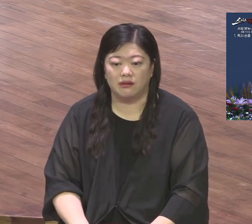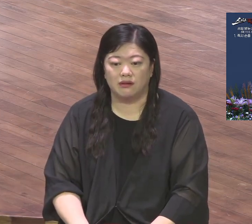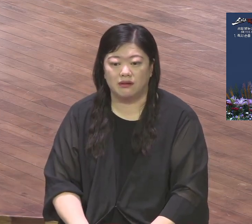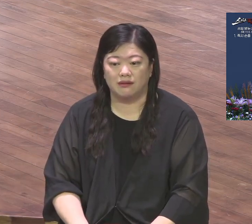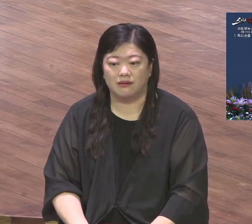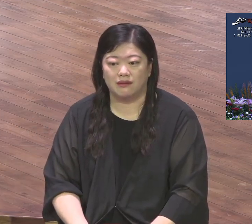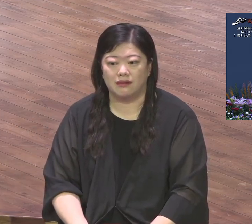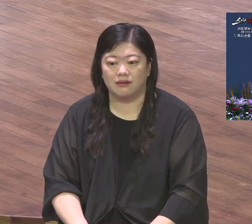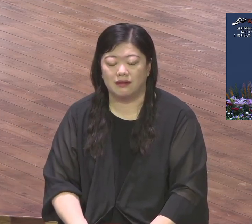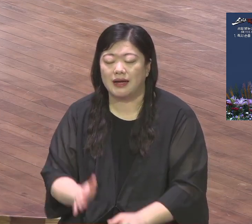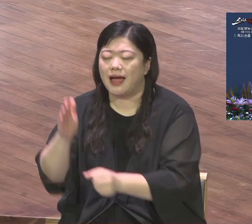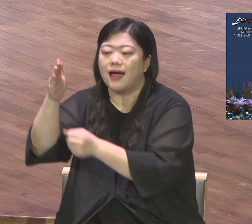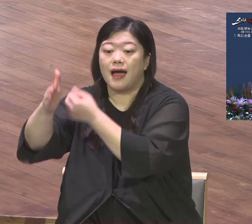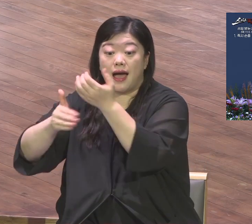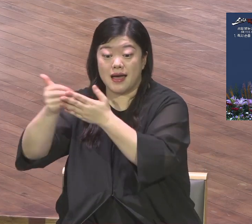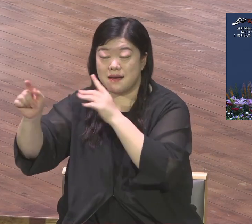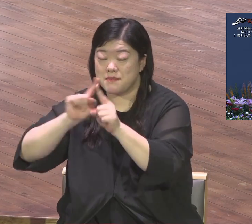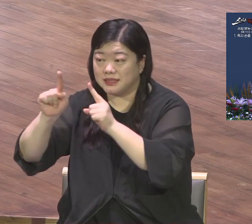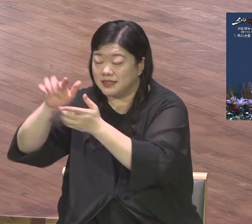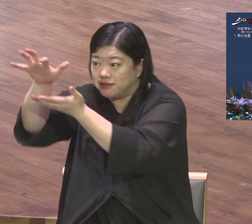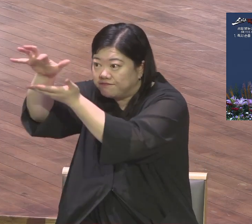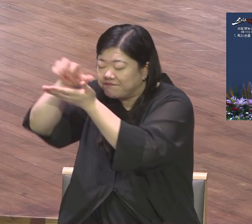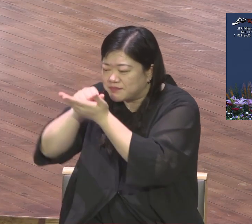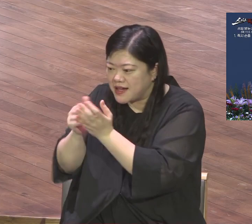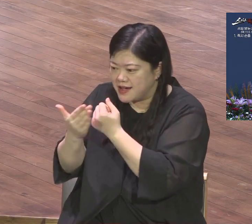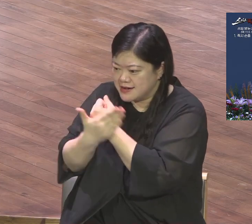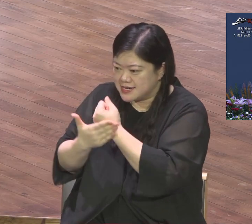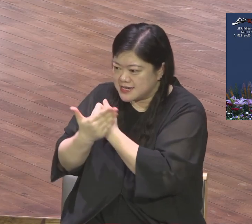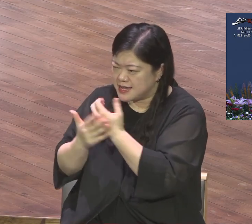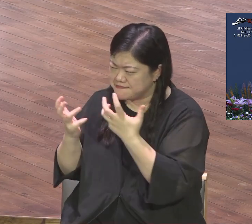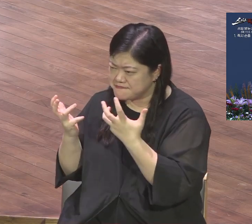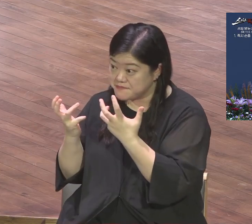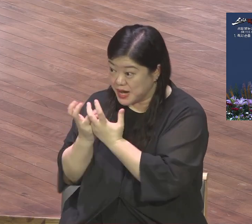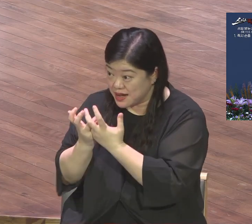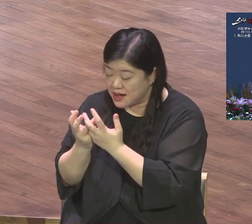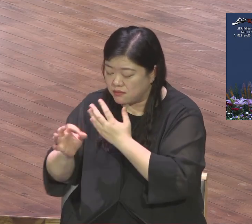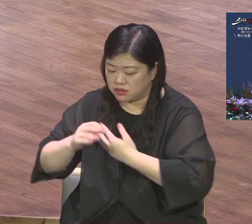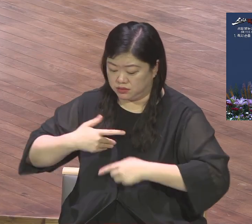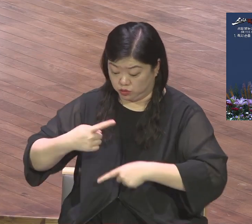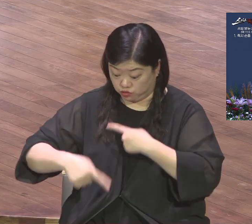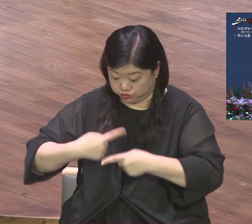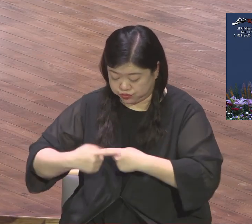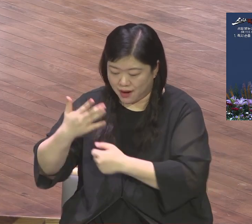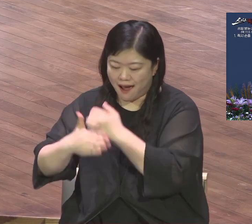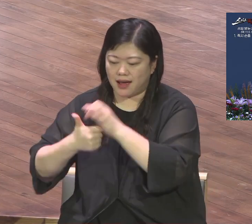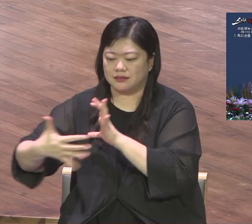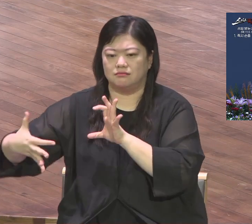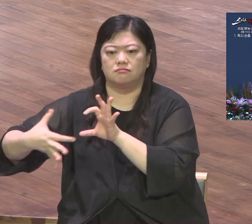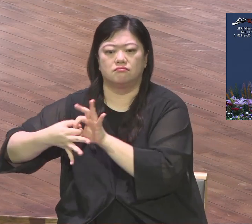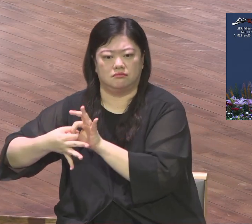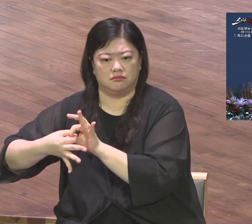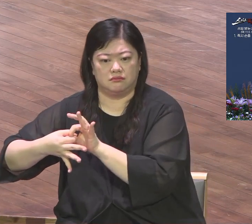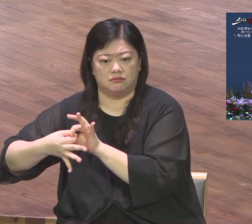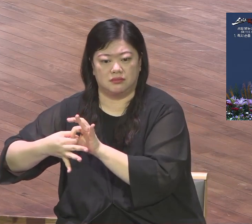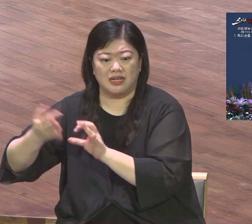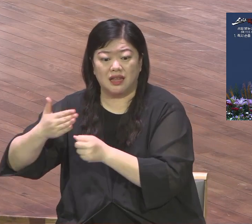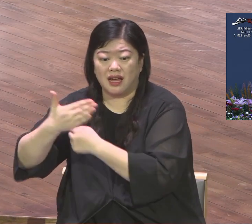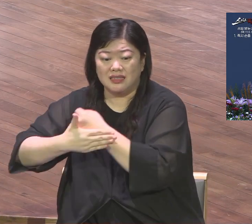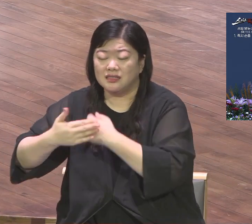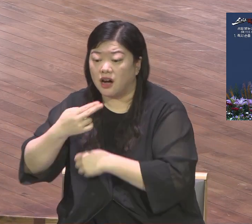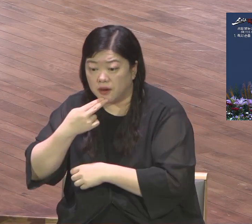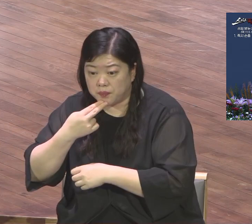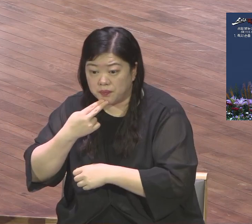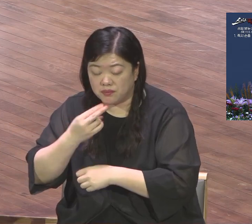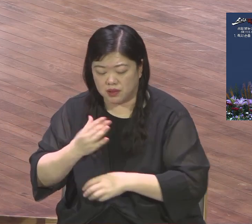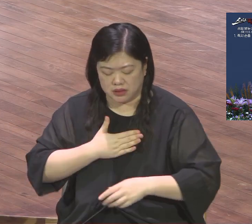사람은 자기 생각을 말합니다. 말은 해야 되잖아요. 그런데 하나님 말씀의 기준에서 성인도 받지 못하고 자기